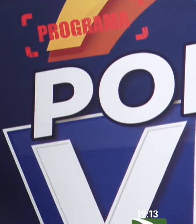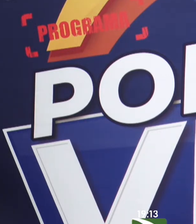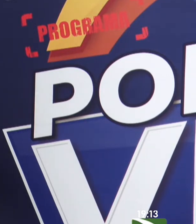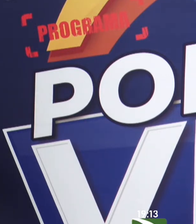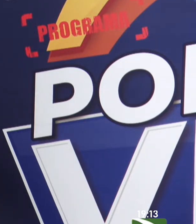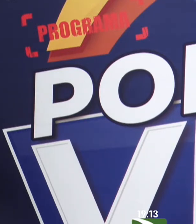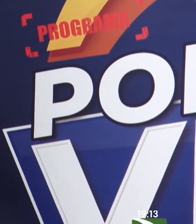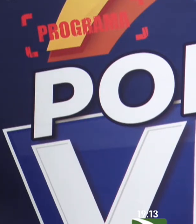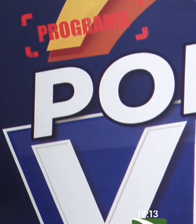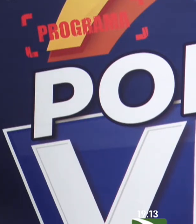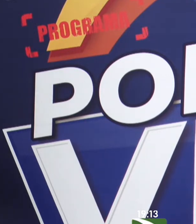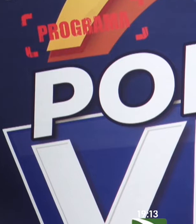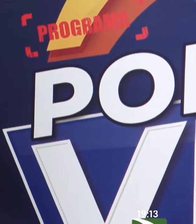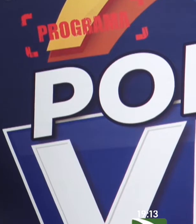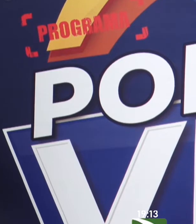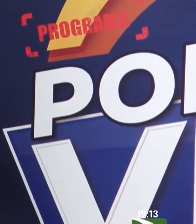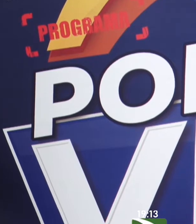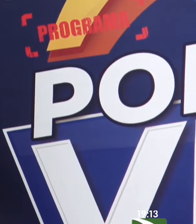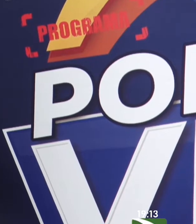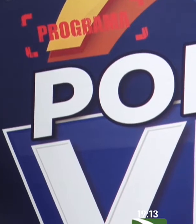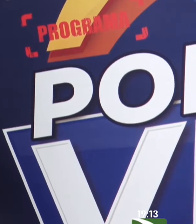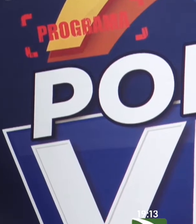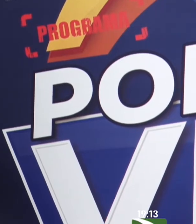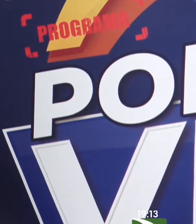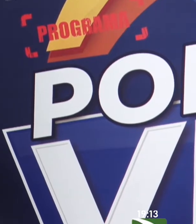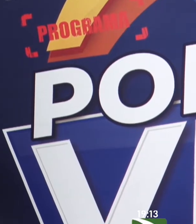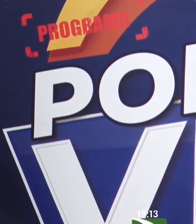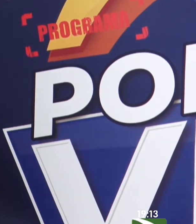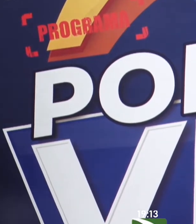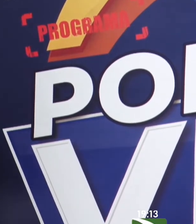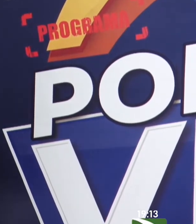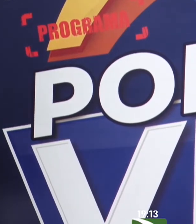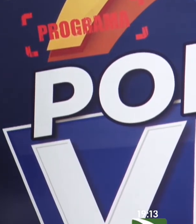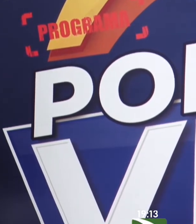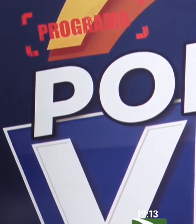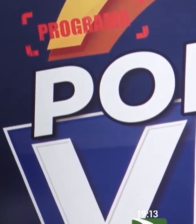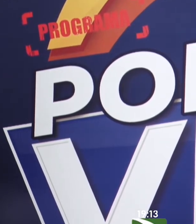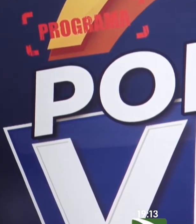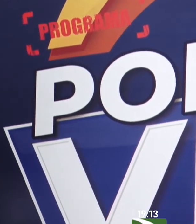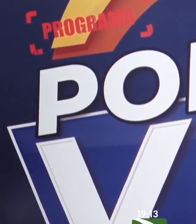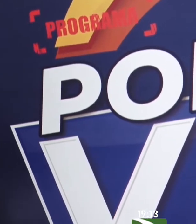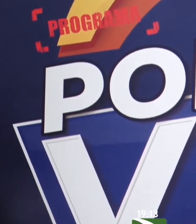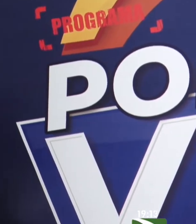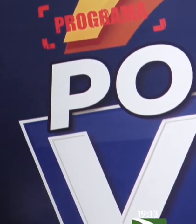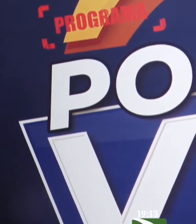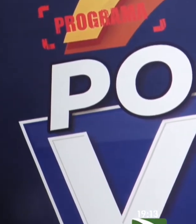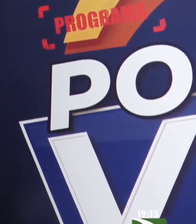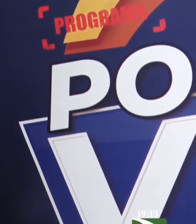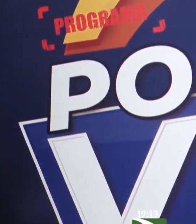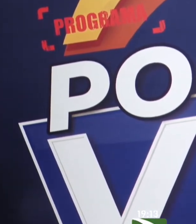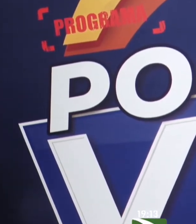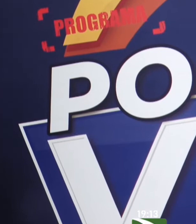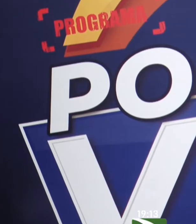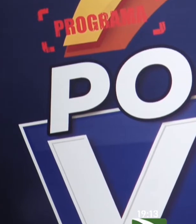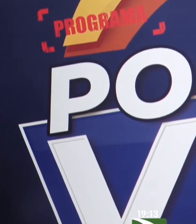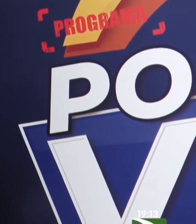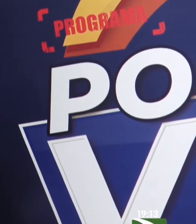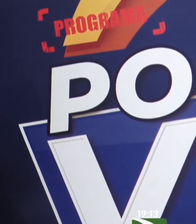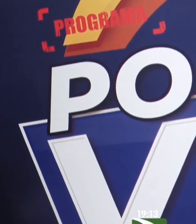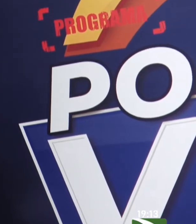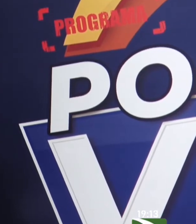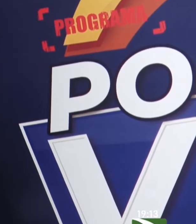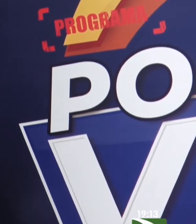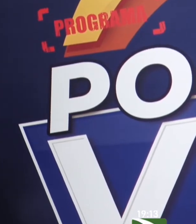gás sobe, tudo sobe, o nosso salário desce. Essa é a verdade, né? Tudo sobe, menos o salário mínimo,